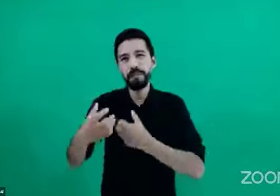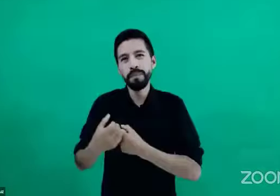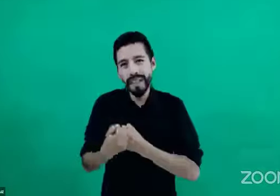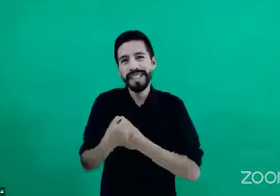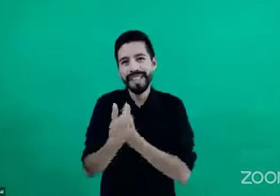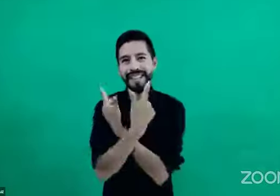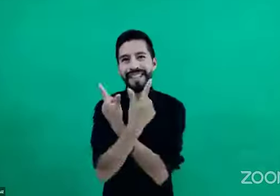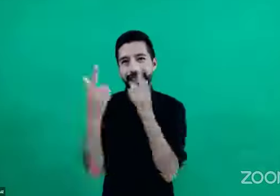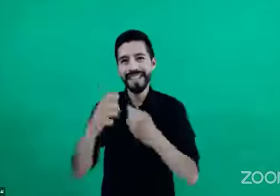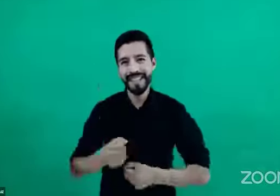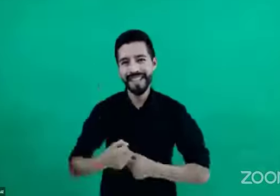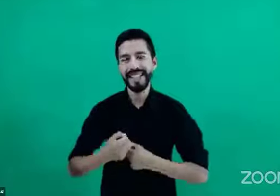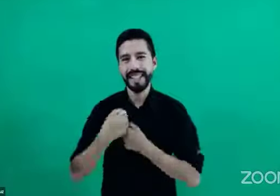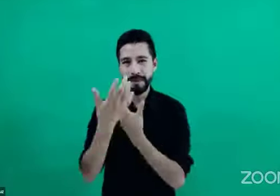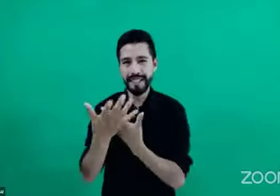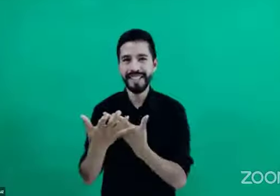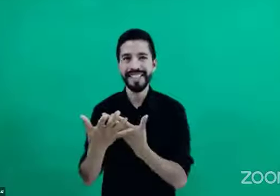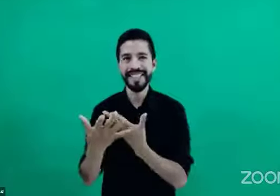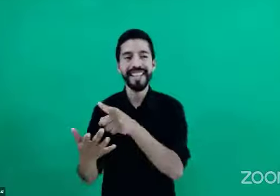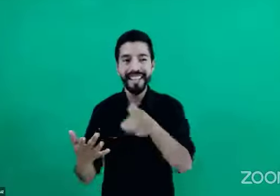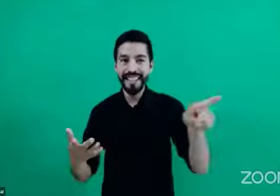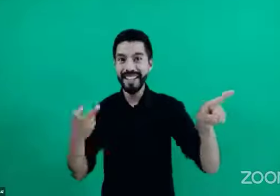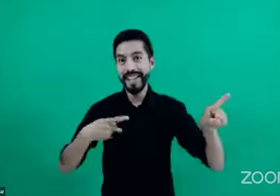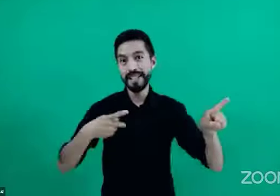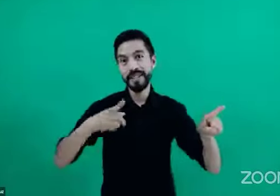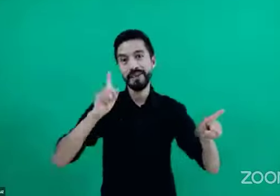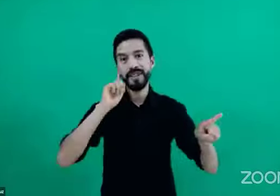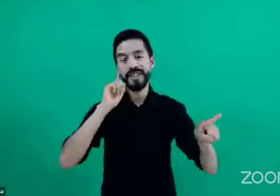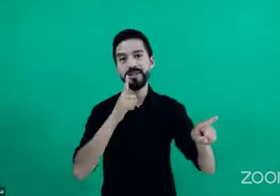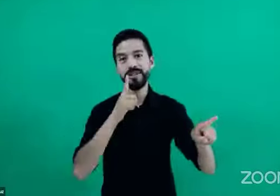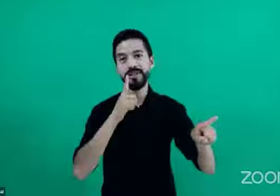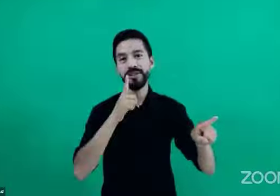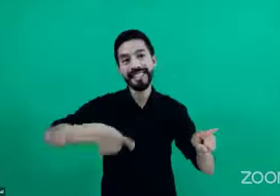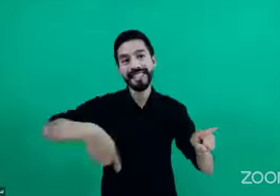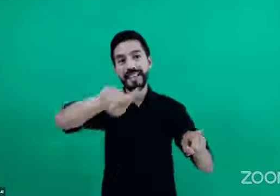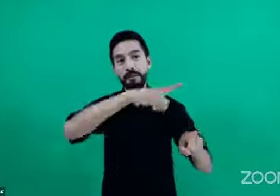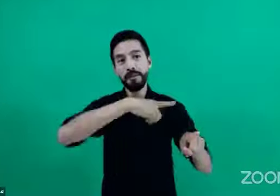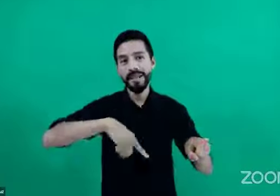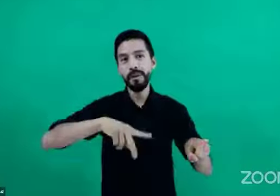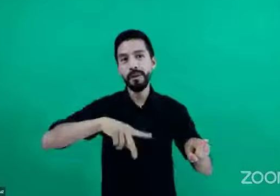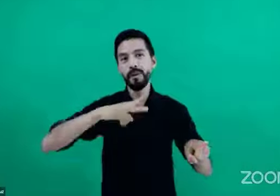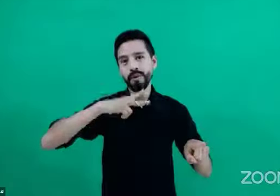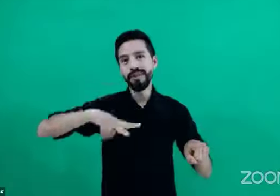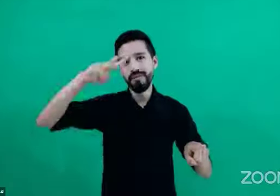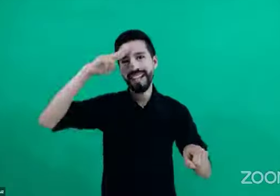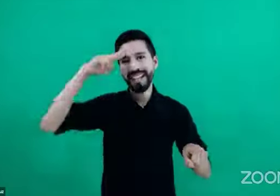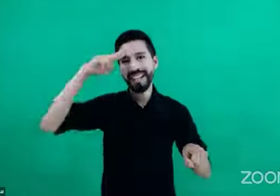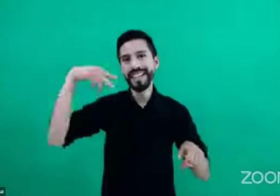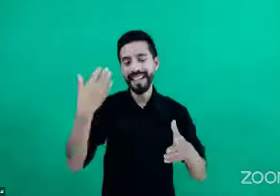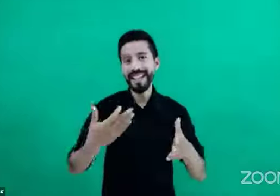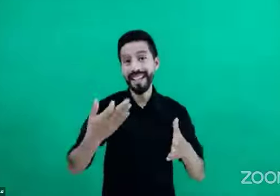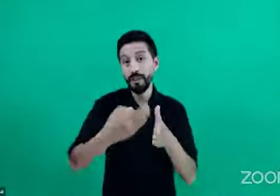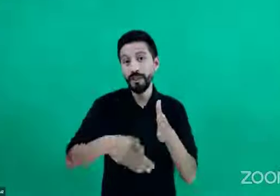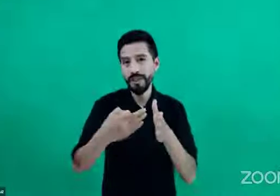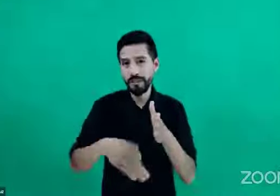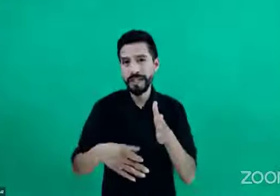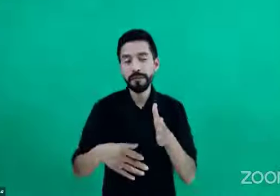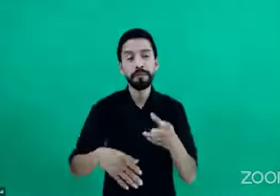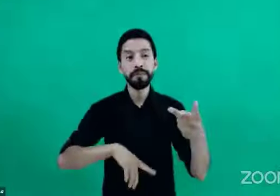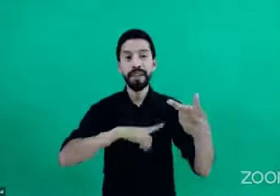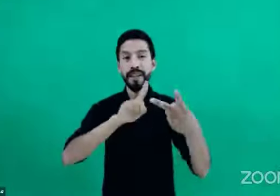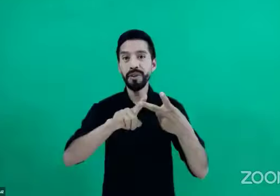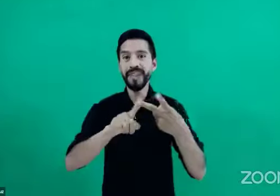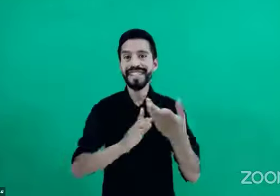El poder ser libres de expresarse y que las personas oyentes pues aún falte el